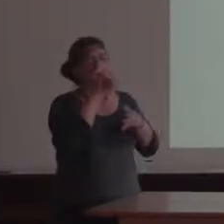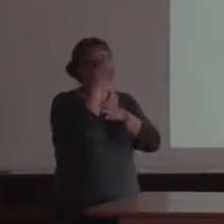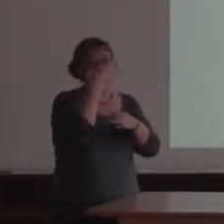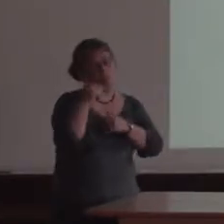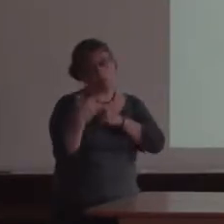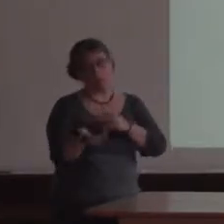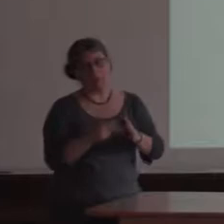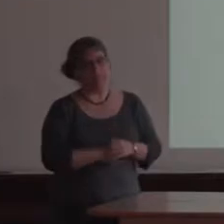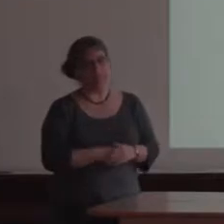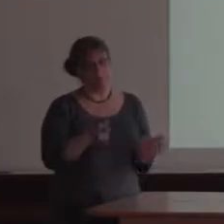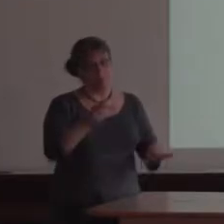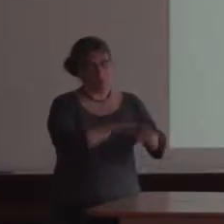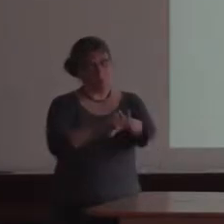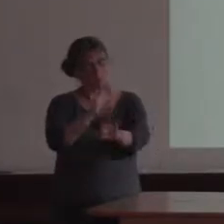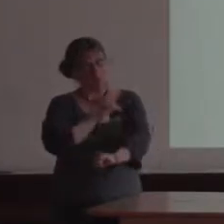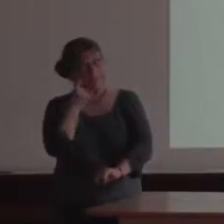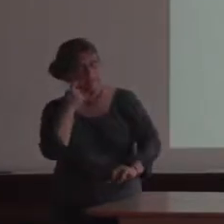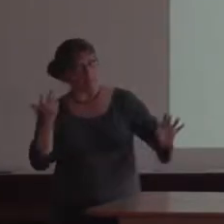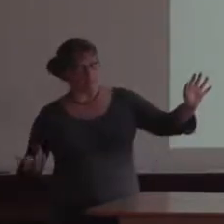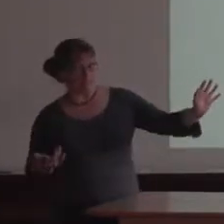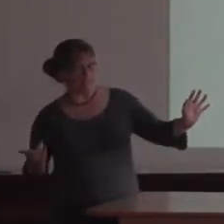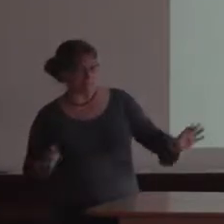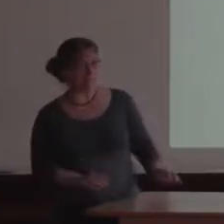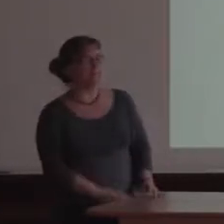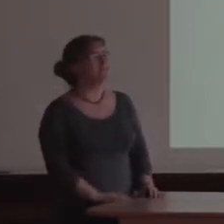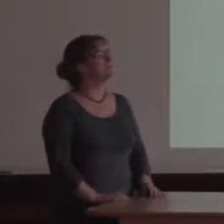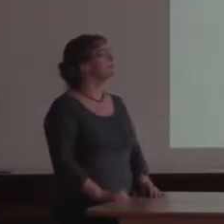Donc voilà, essayez PyTest à l'occasion si vous êtes sur autre chose.